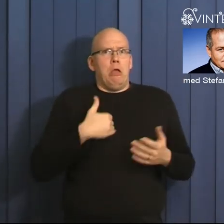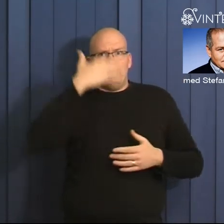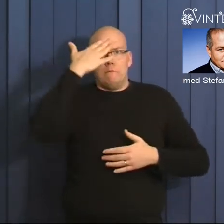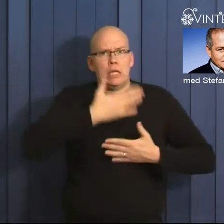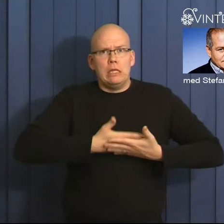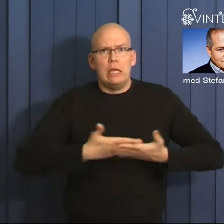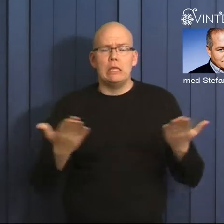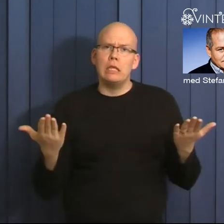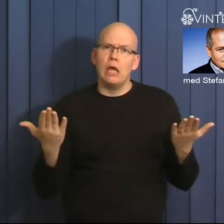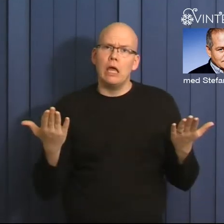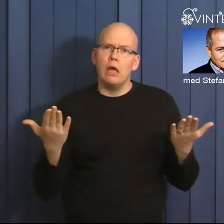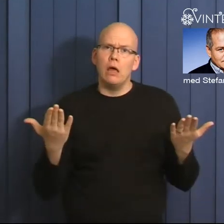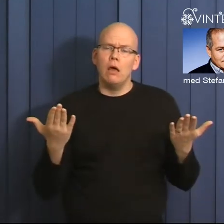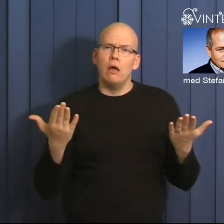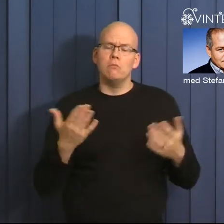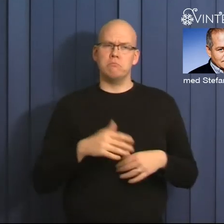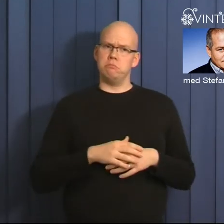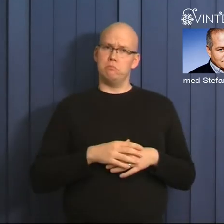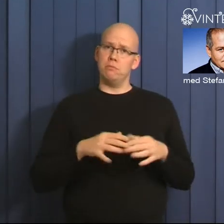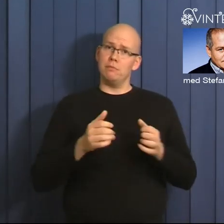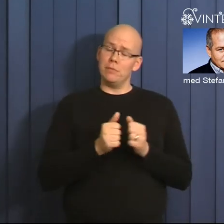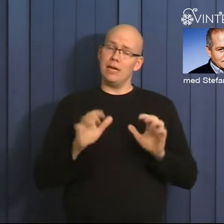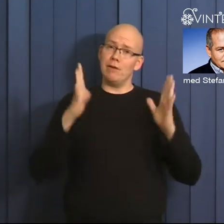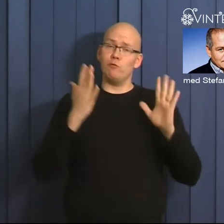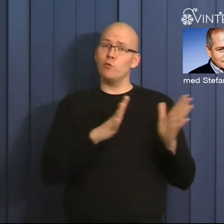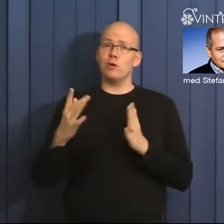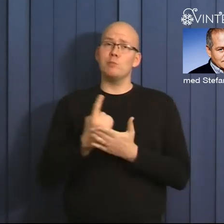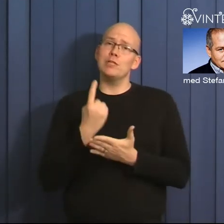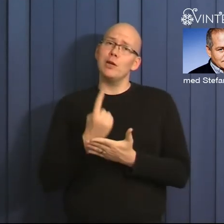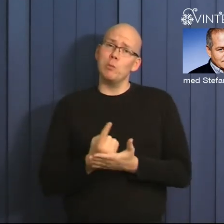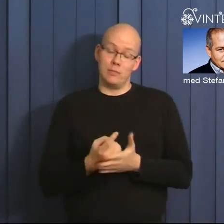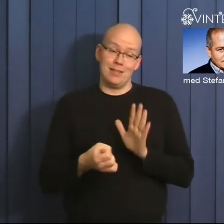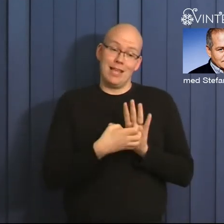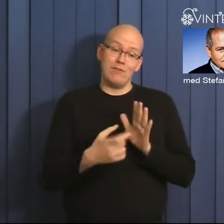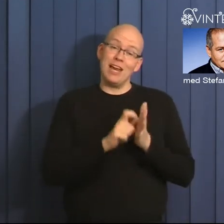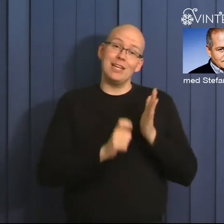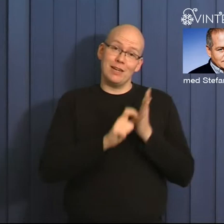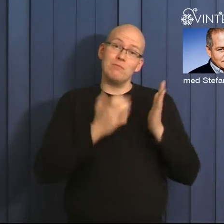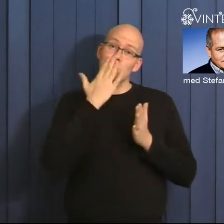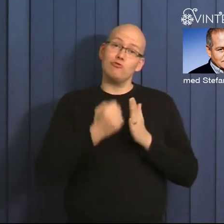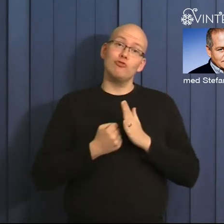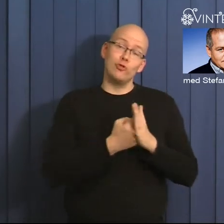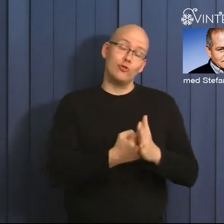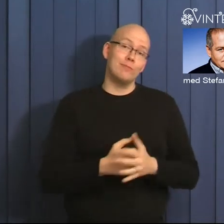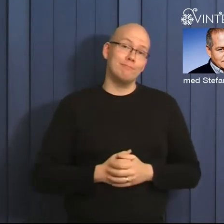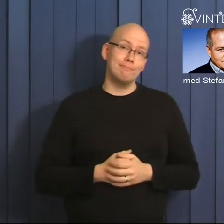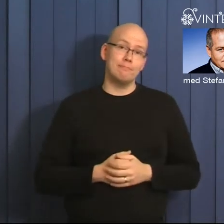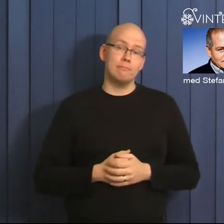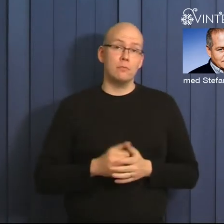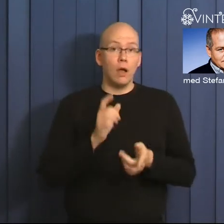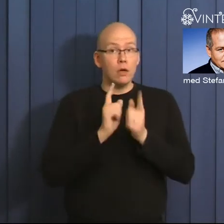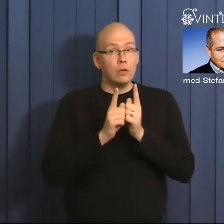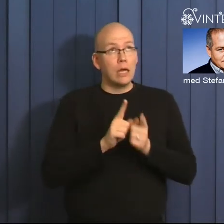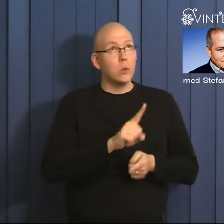inte och konstaterar att livet fortfarande är ett mysterium kanske finns Gud kanske